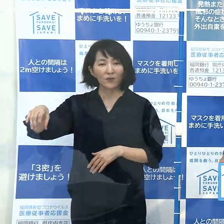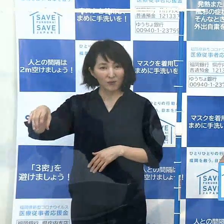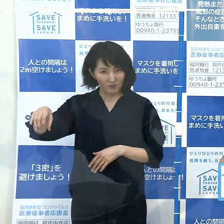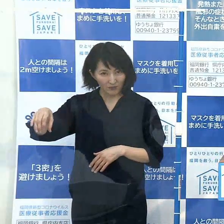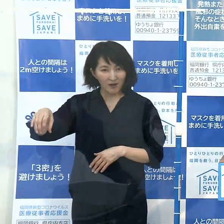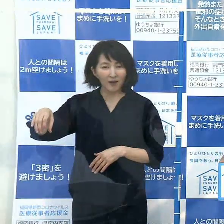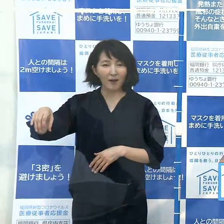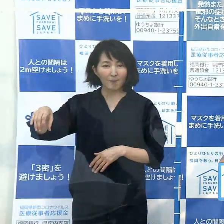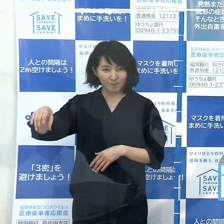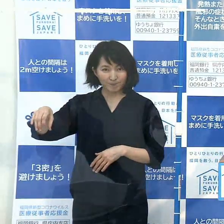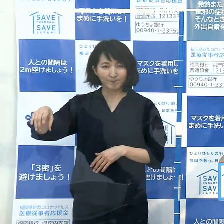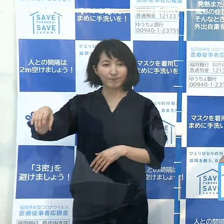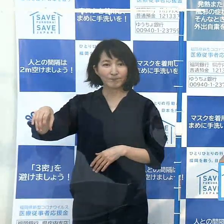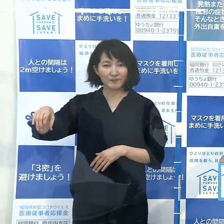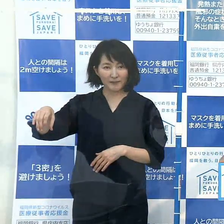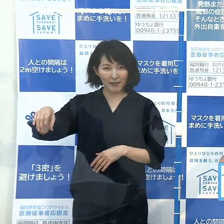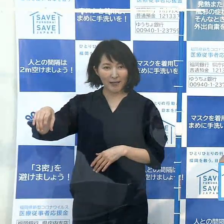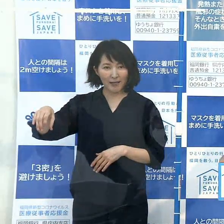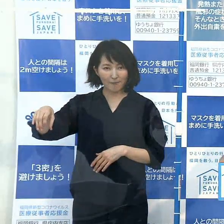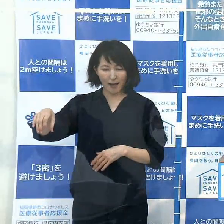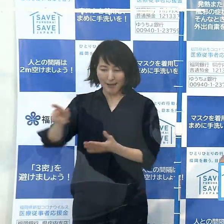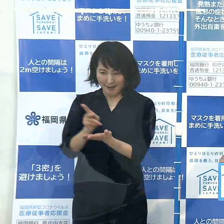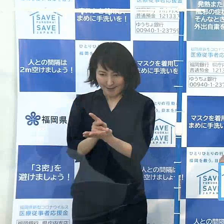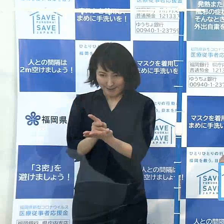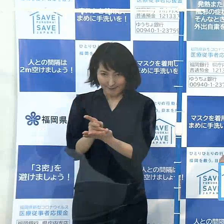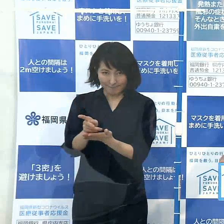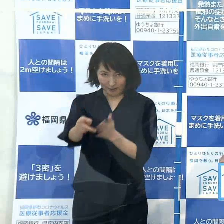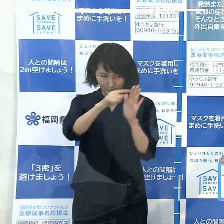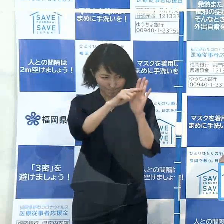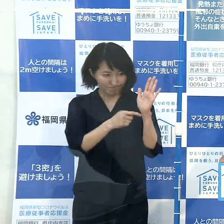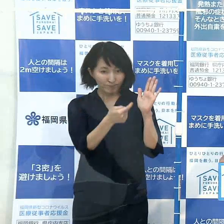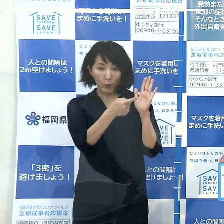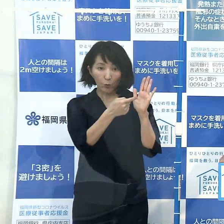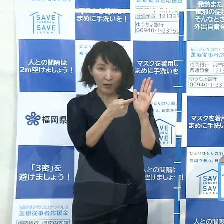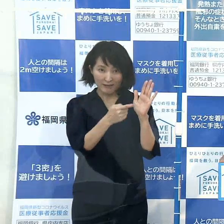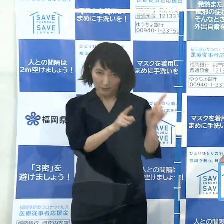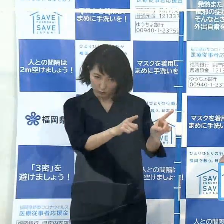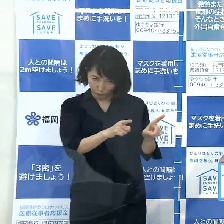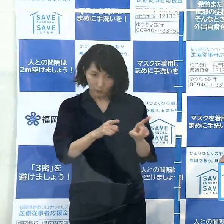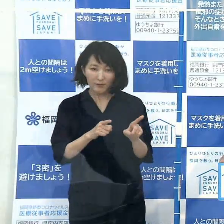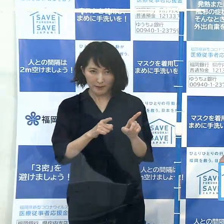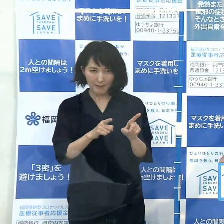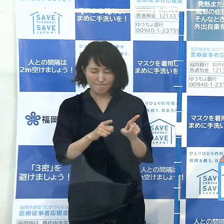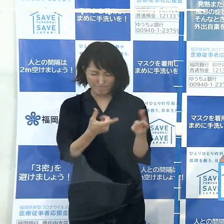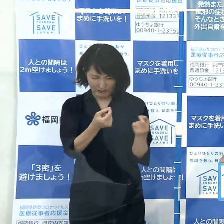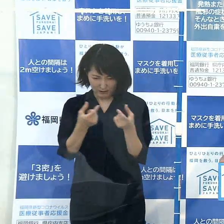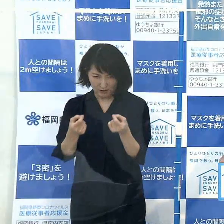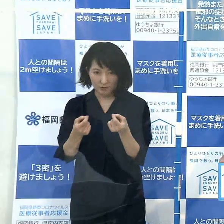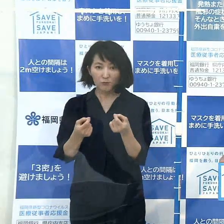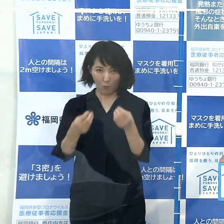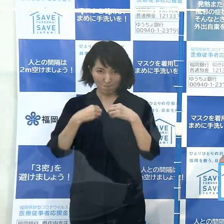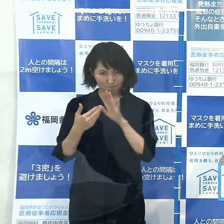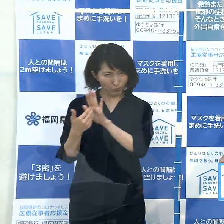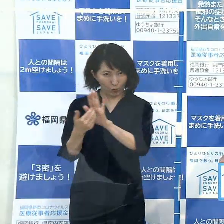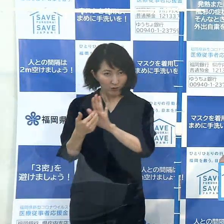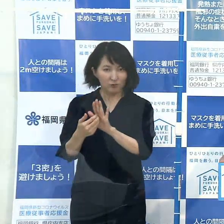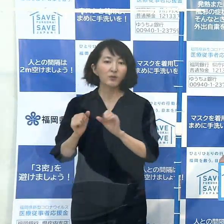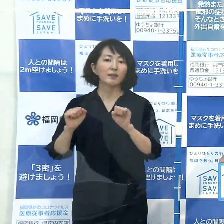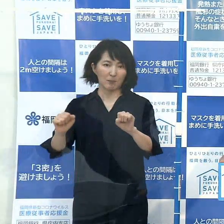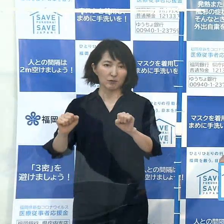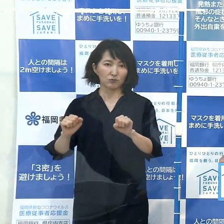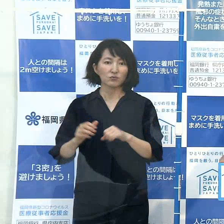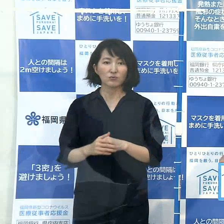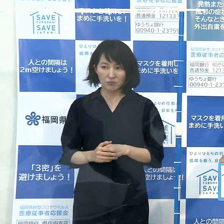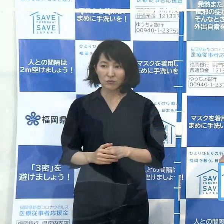設において、ガイドラインに沿った措置を今まで講じてきておりますので、それをしっかりやっていくということだと思います。